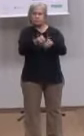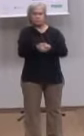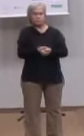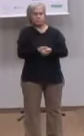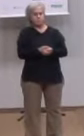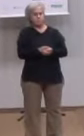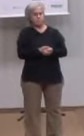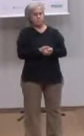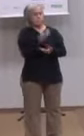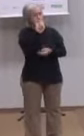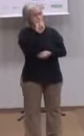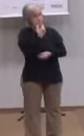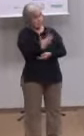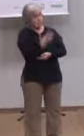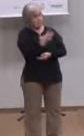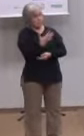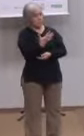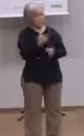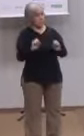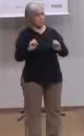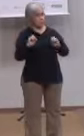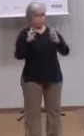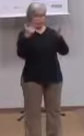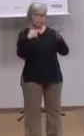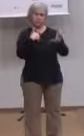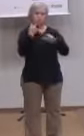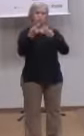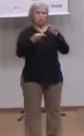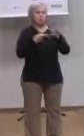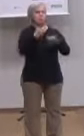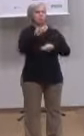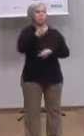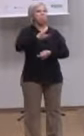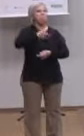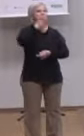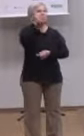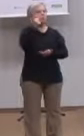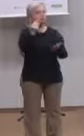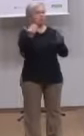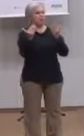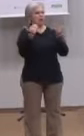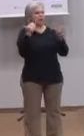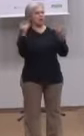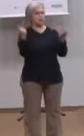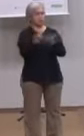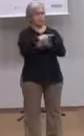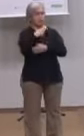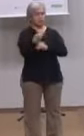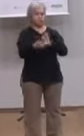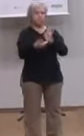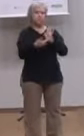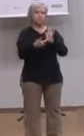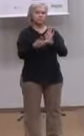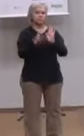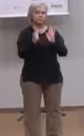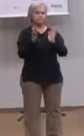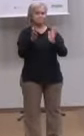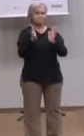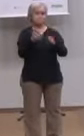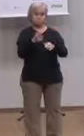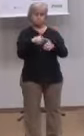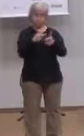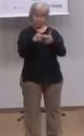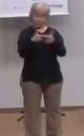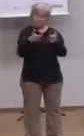foi muito bom. É um evento que eu classifico como um dos melhores que foi realizado aqui nessa casa, que teve uma